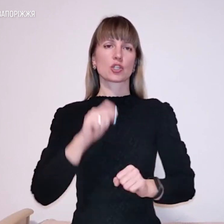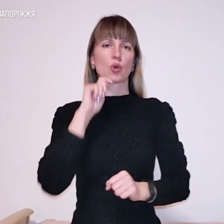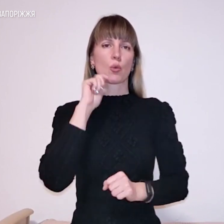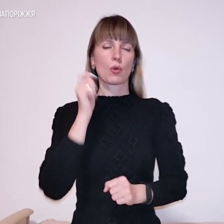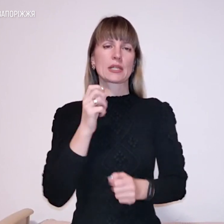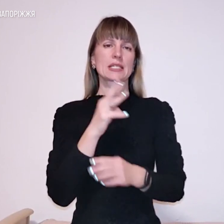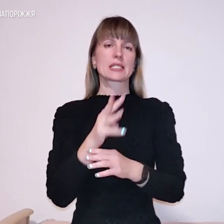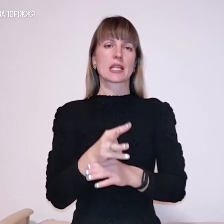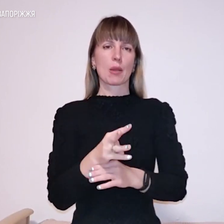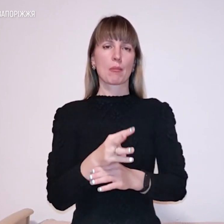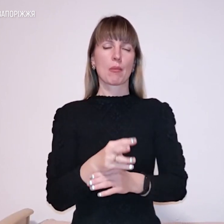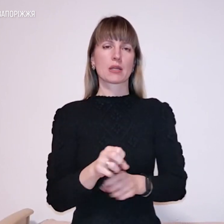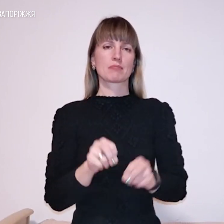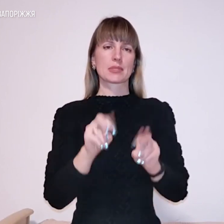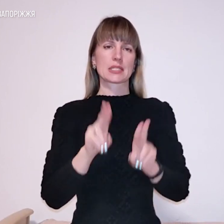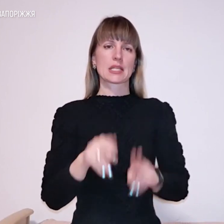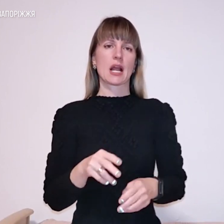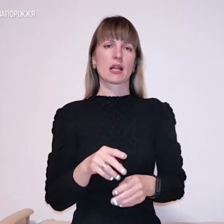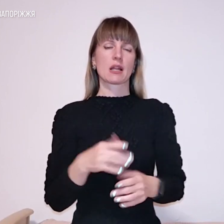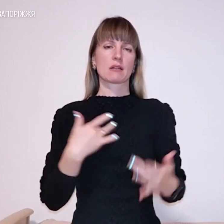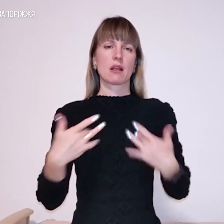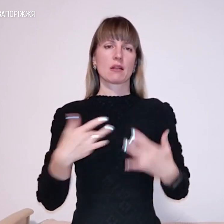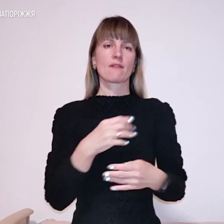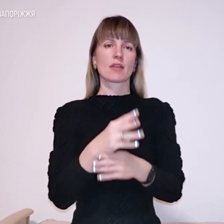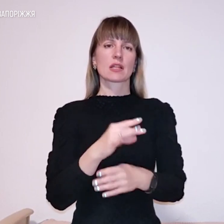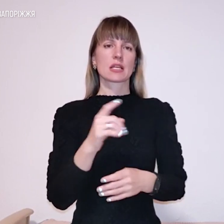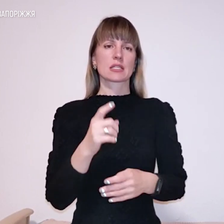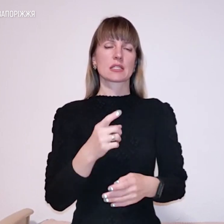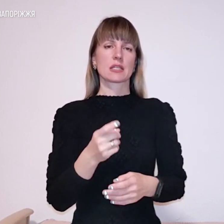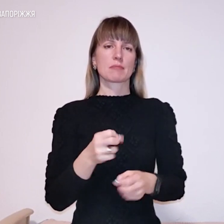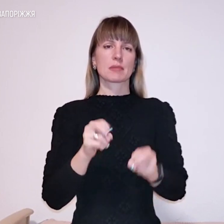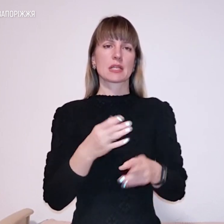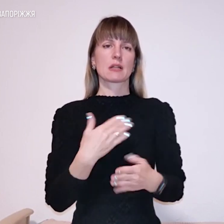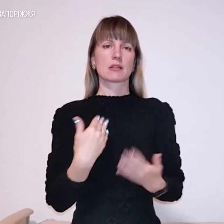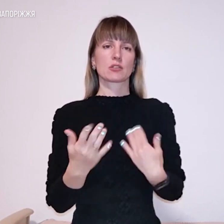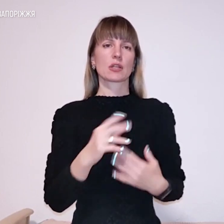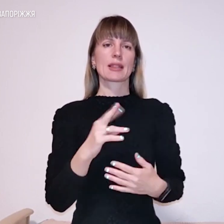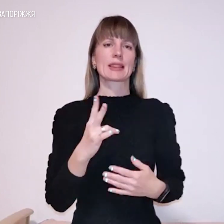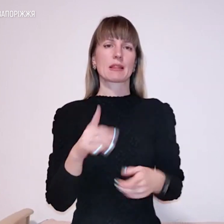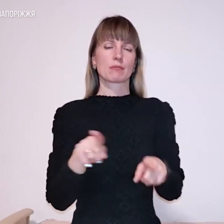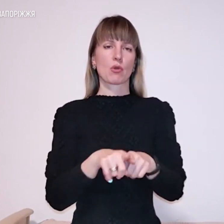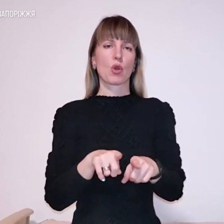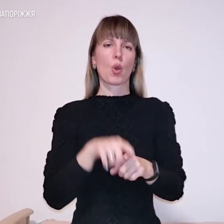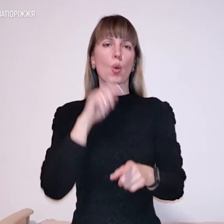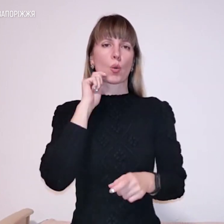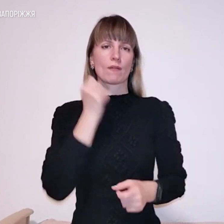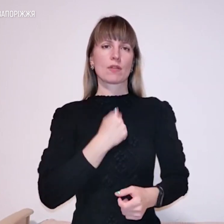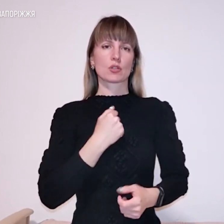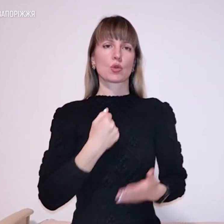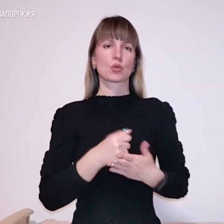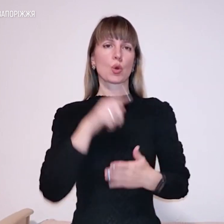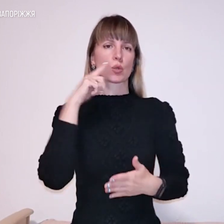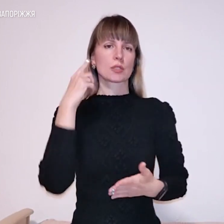поширюють постановлені відео з нелюдськими ставленнями, ніби українських військових до російських полонених.